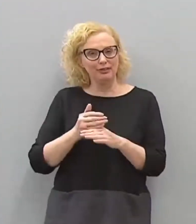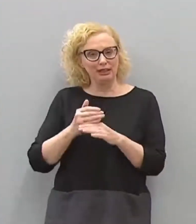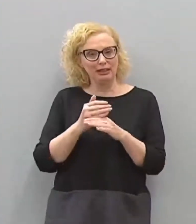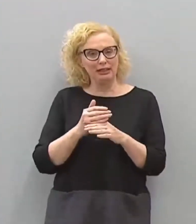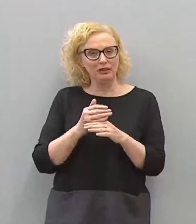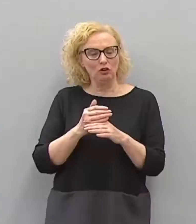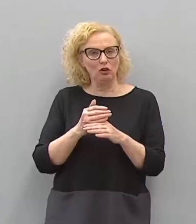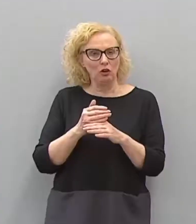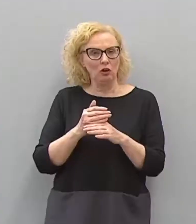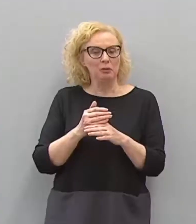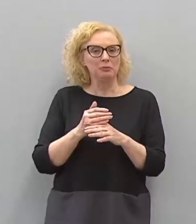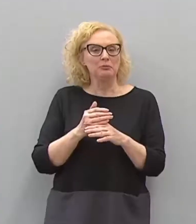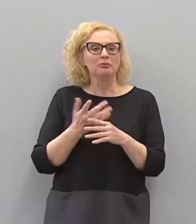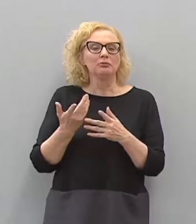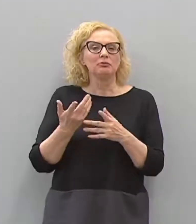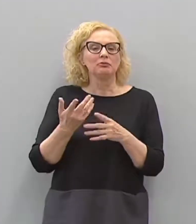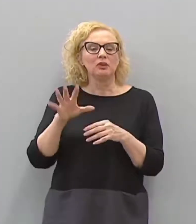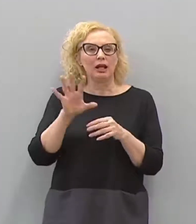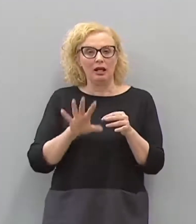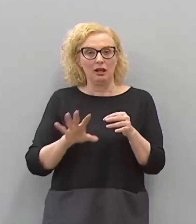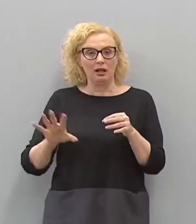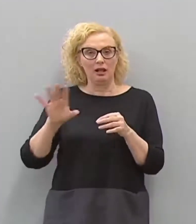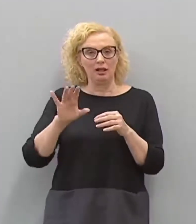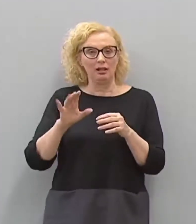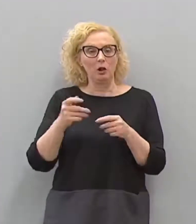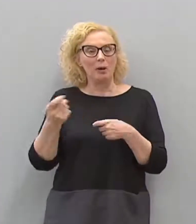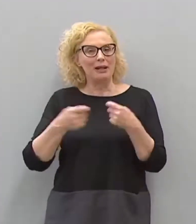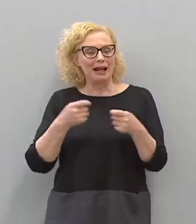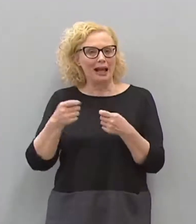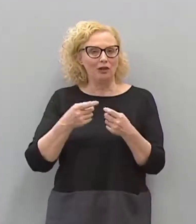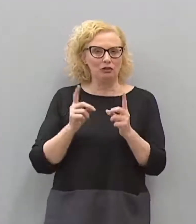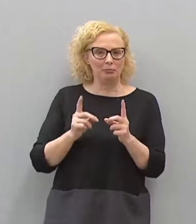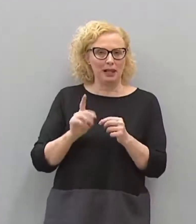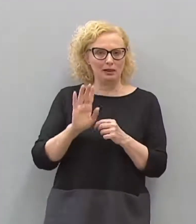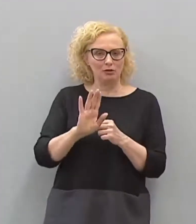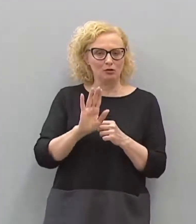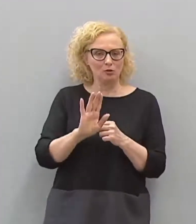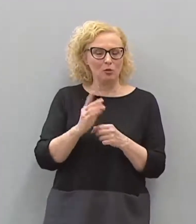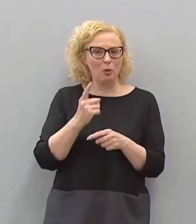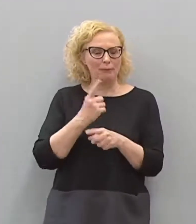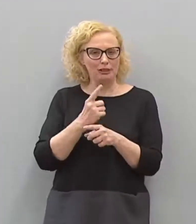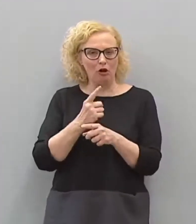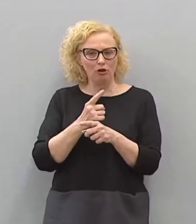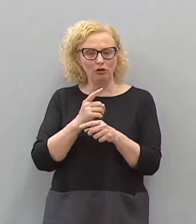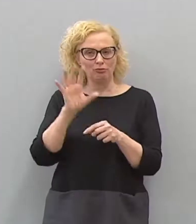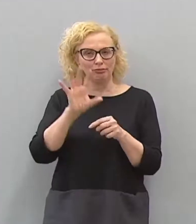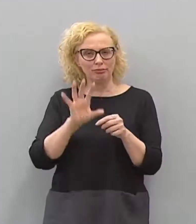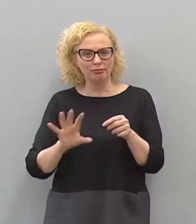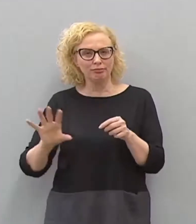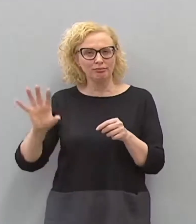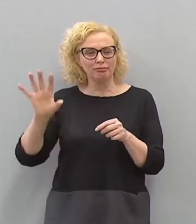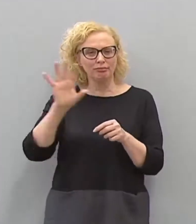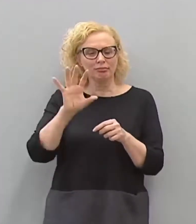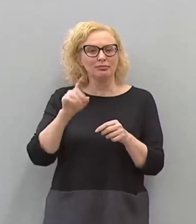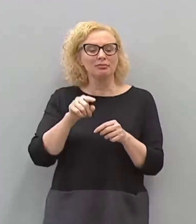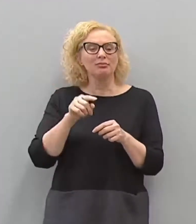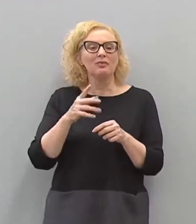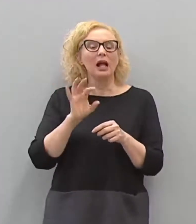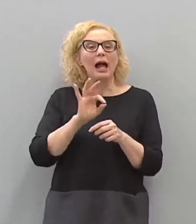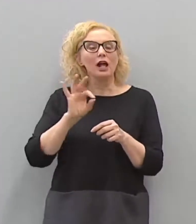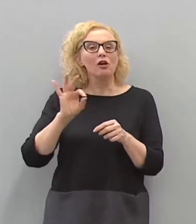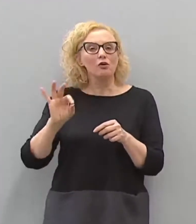aree a fallimento di mercato e in aree dove il mercato diciamo risponde per cui le aree a fallimento di mercato che sono definiti sono le